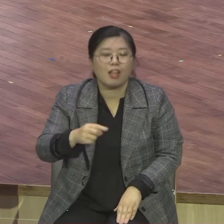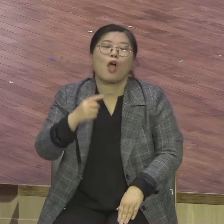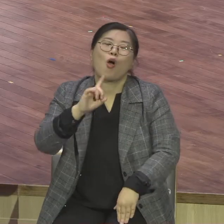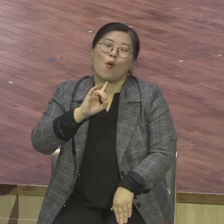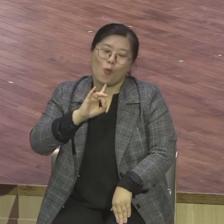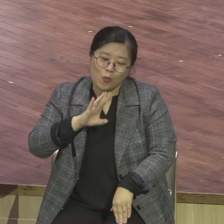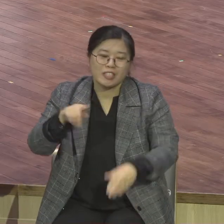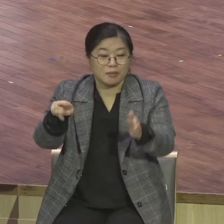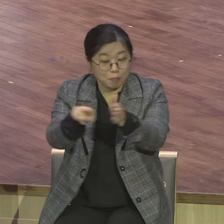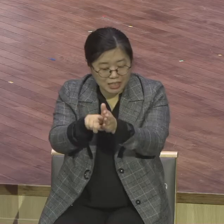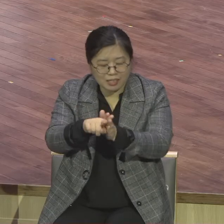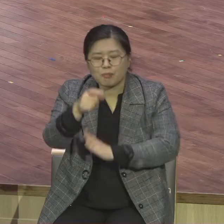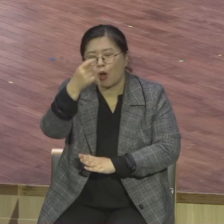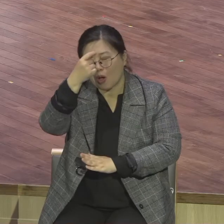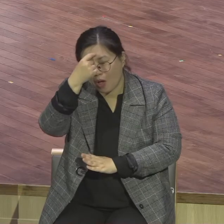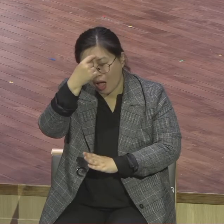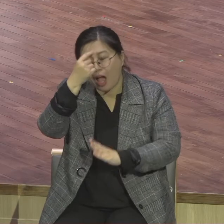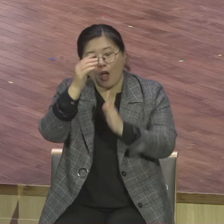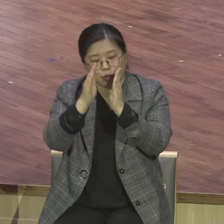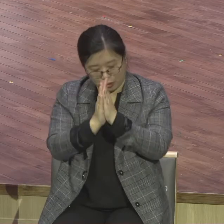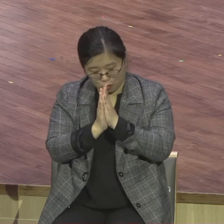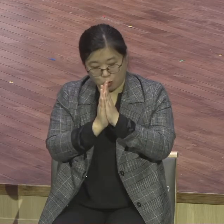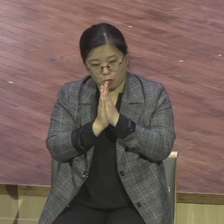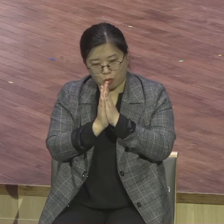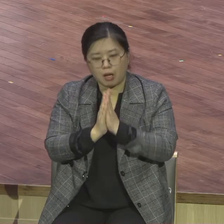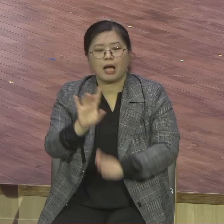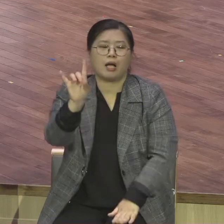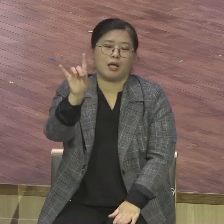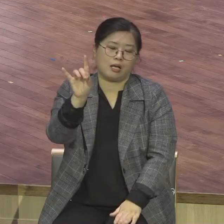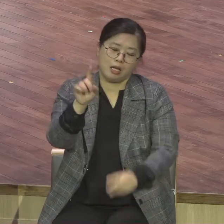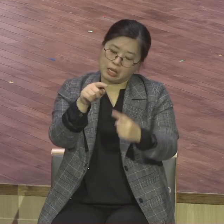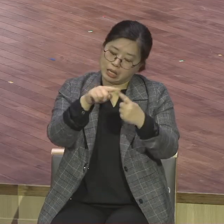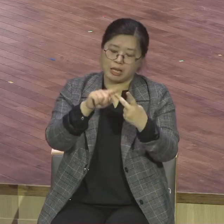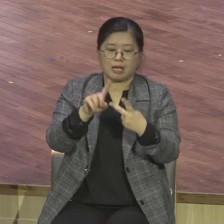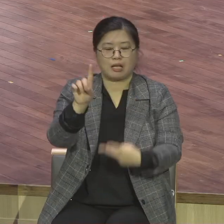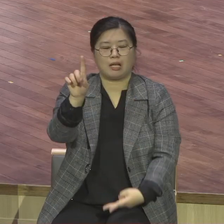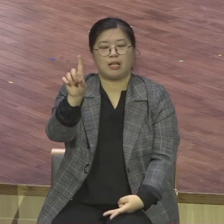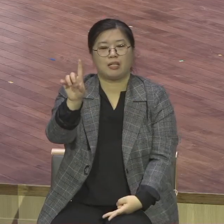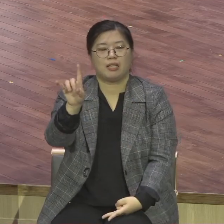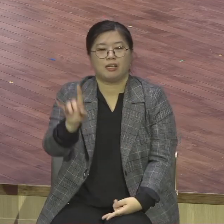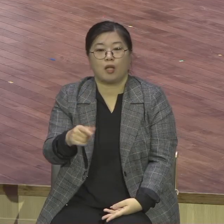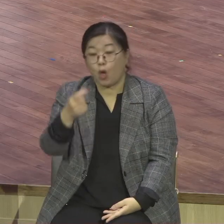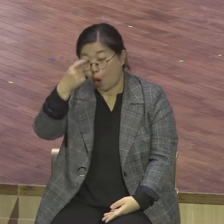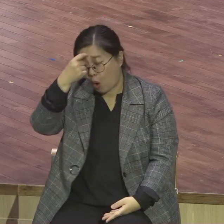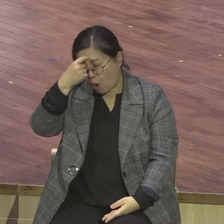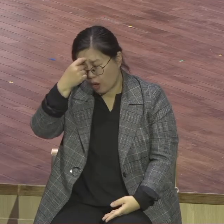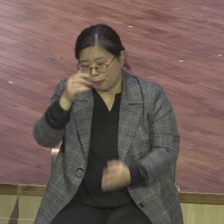오직 기도. 이거만 하면 돼요. 망할 수 없어요.